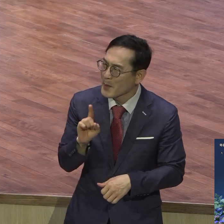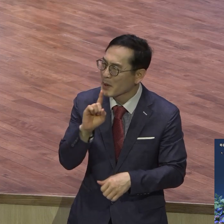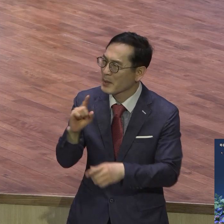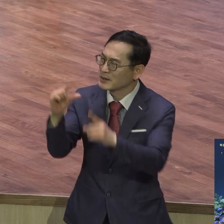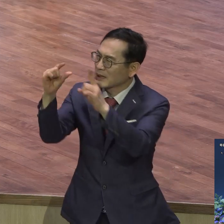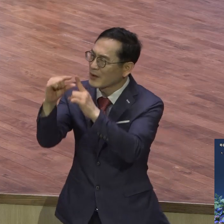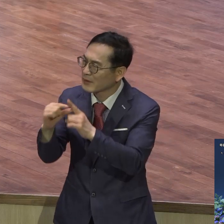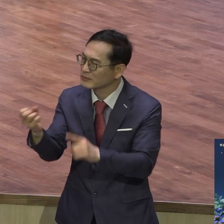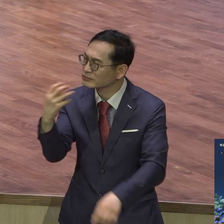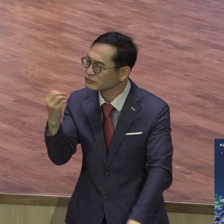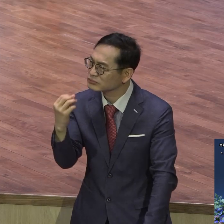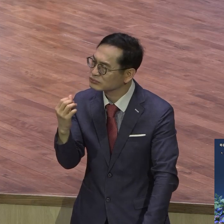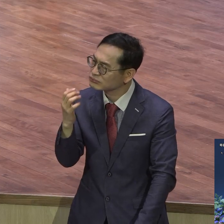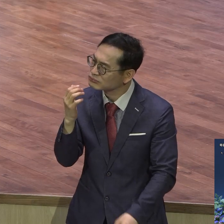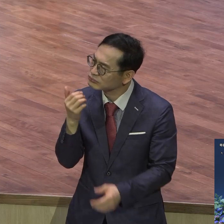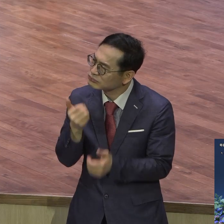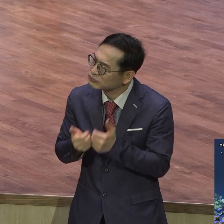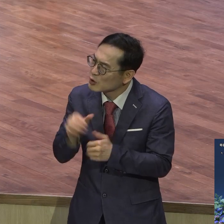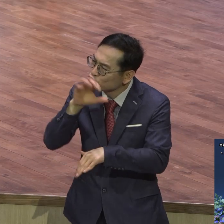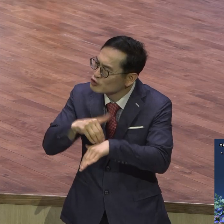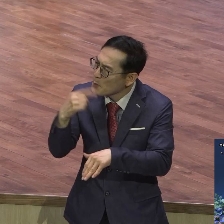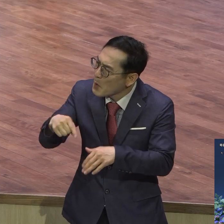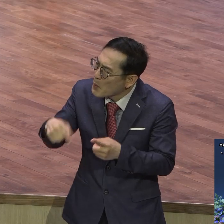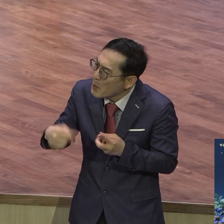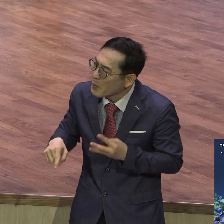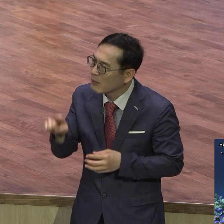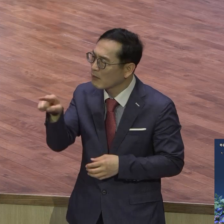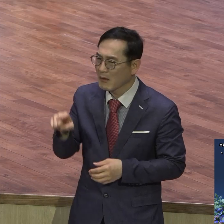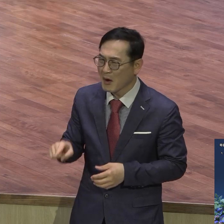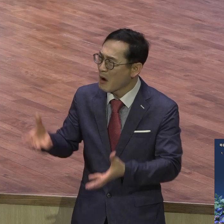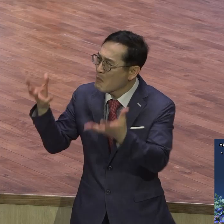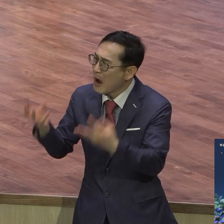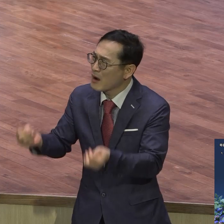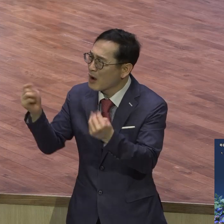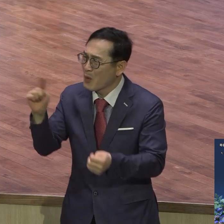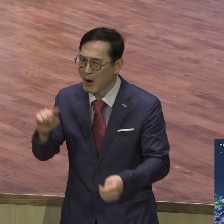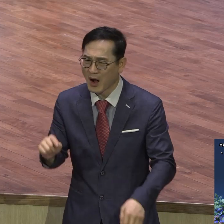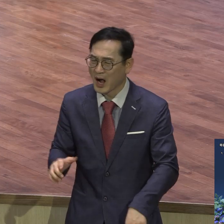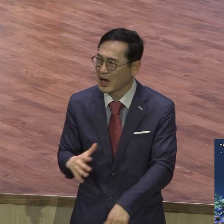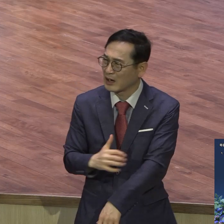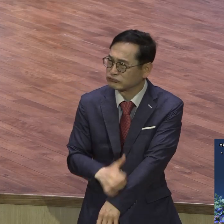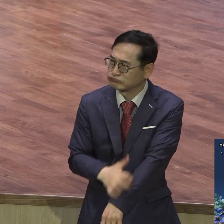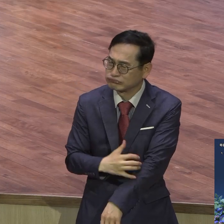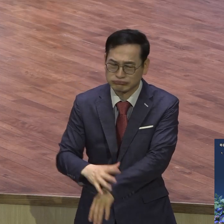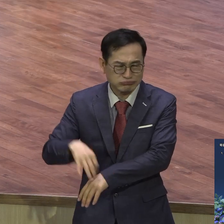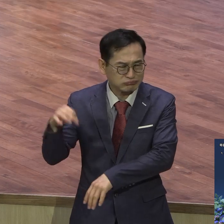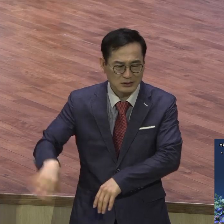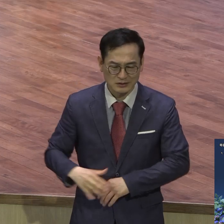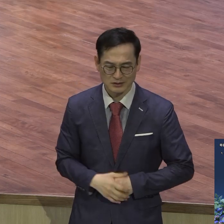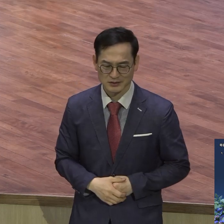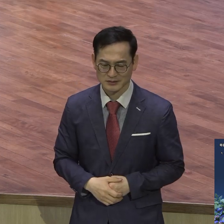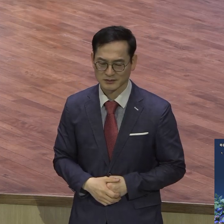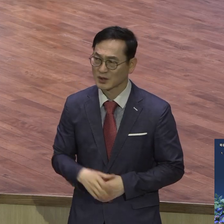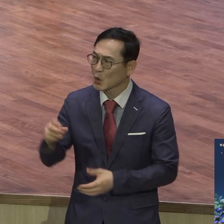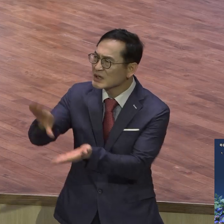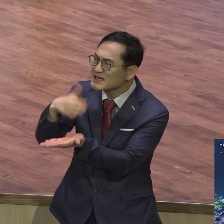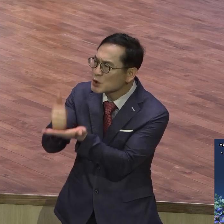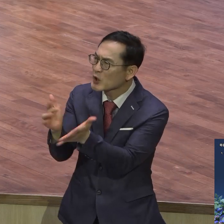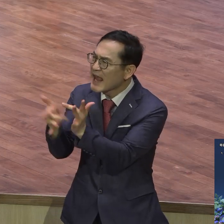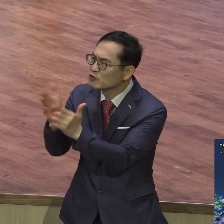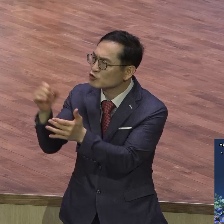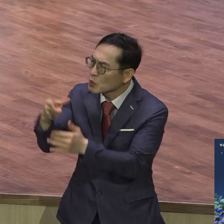무슨 훈련소가 아니고 왜 훈련일이 많아 부터 시작해서 계속 그리스도 말하니까 왜 계속 똑같은